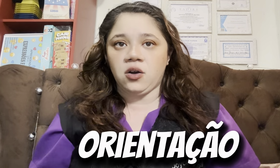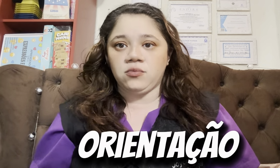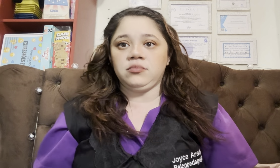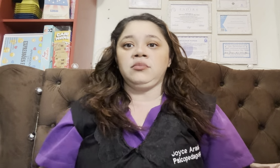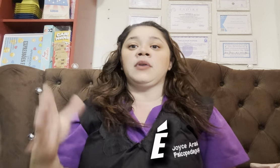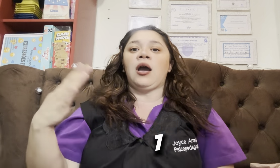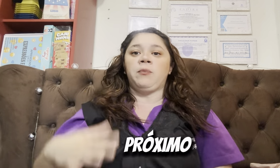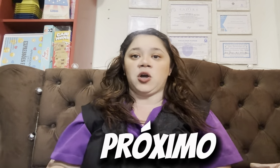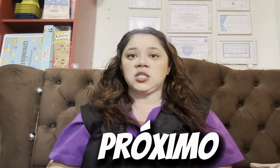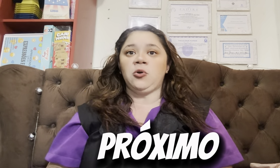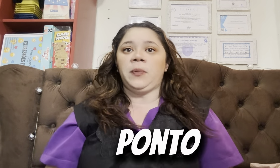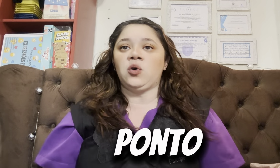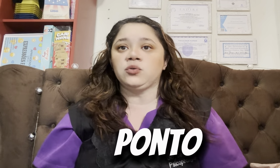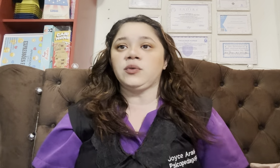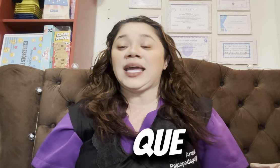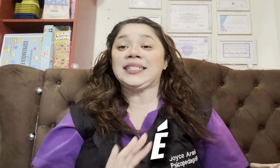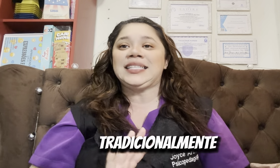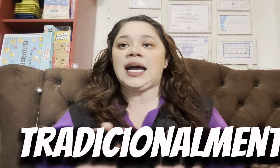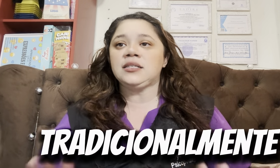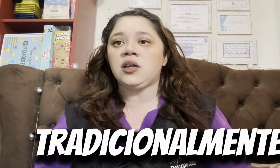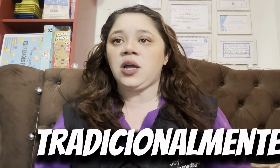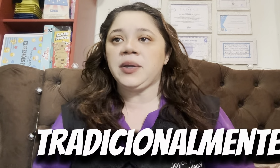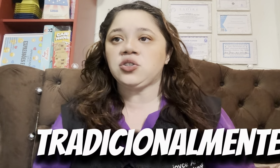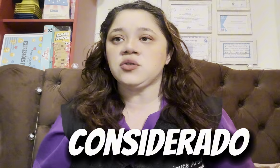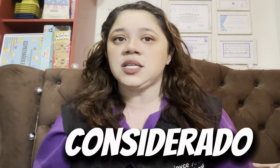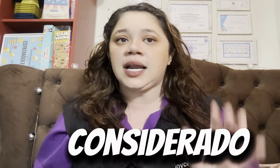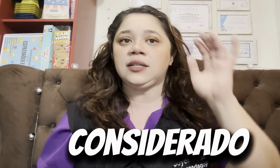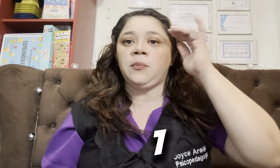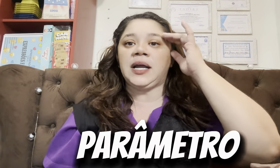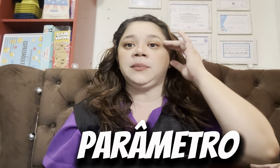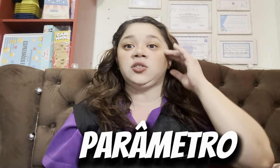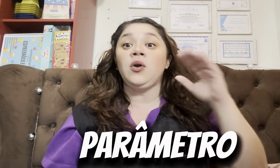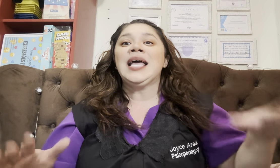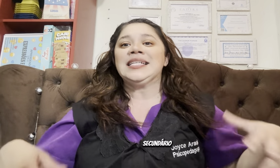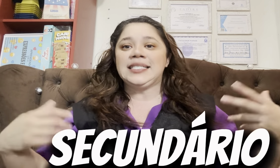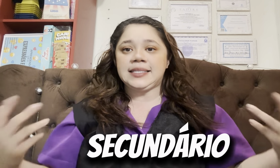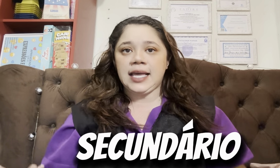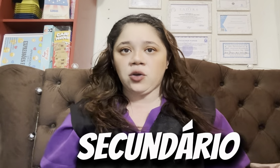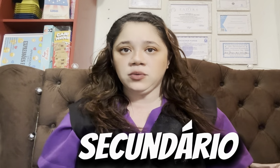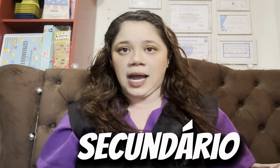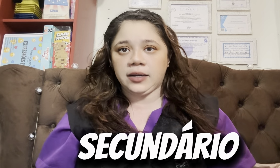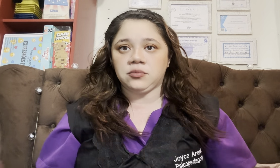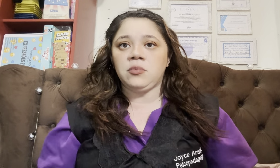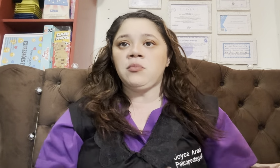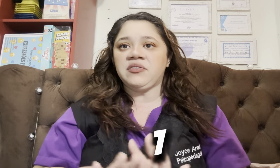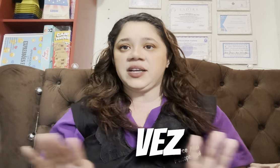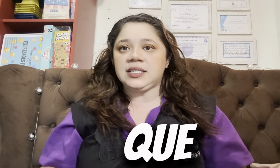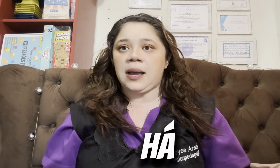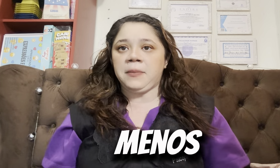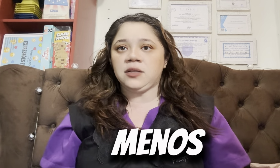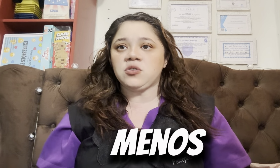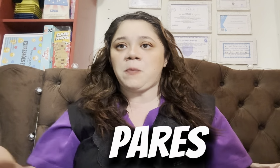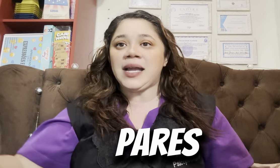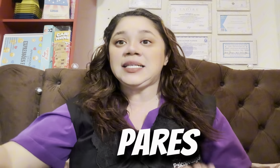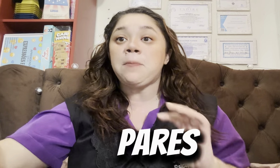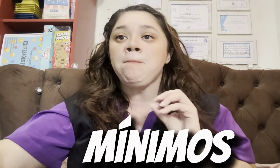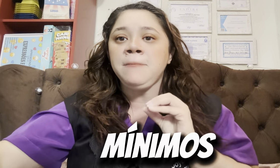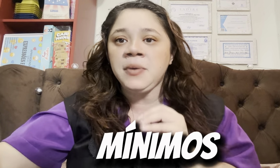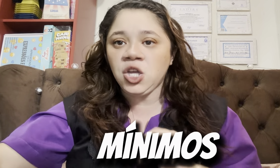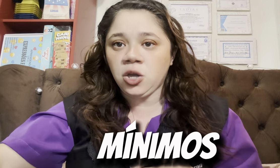Orientação é um próximo ponto que é tradicionalmente considerado um parâmetro secundário, uma vez que há menos pares